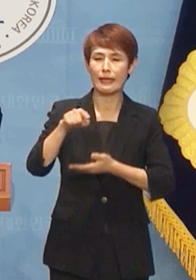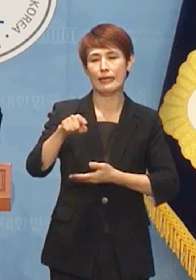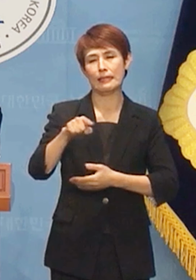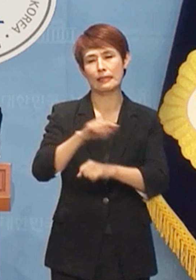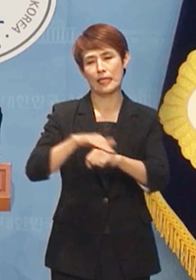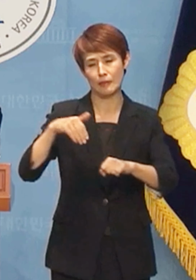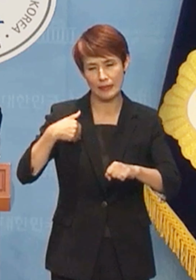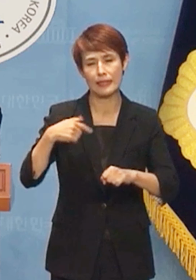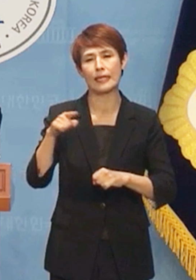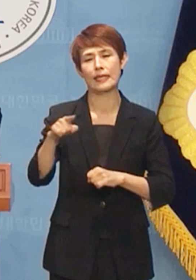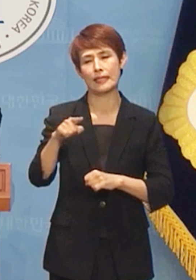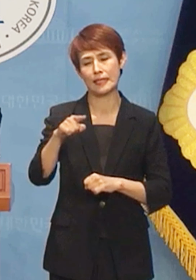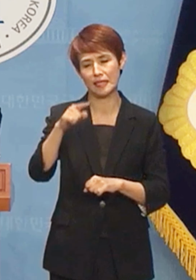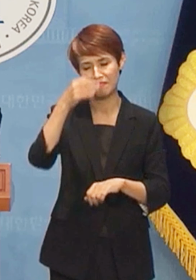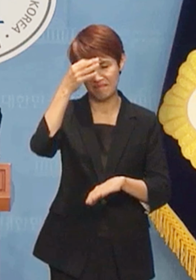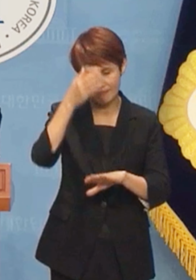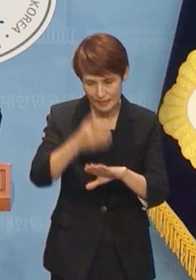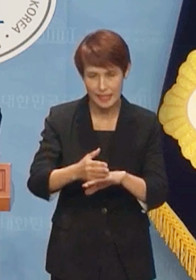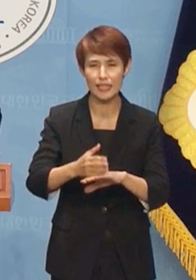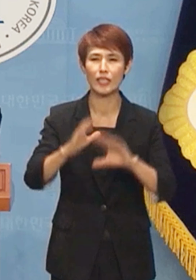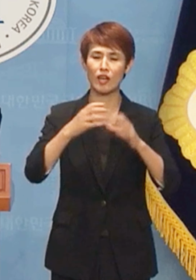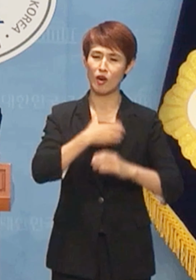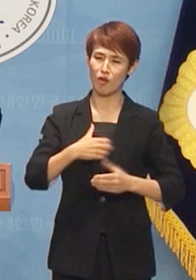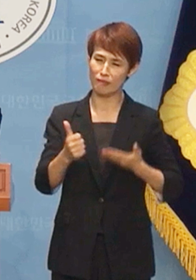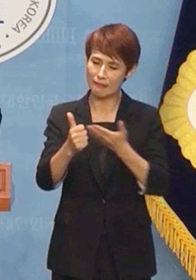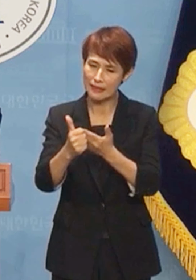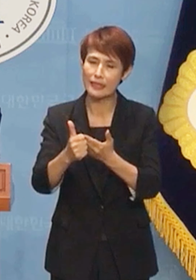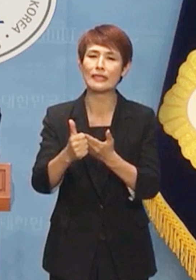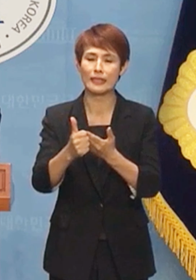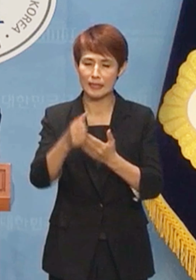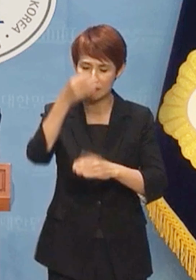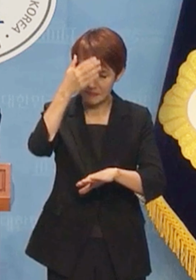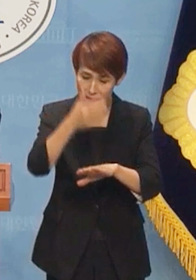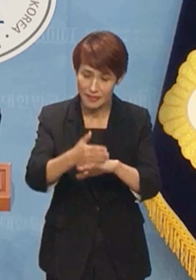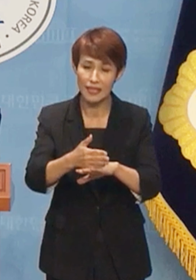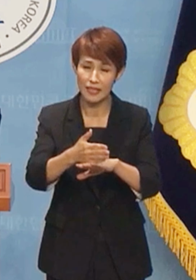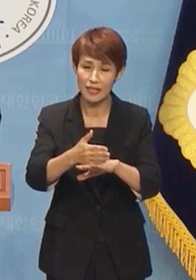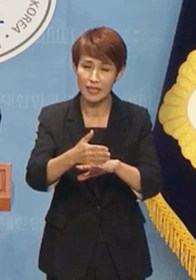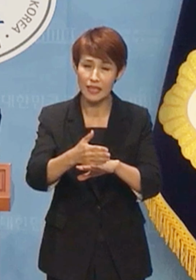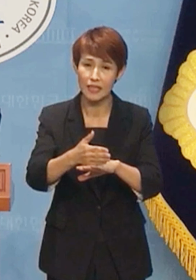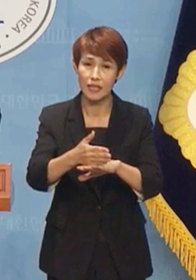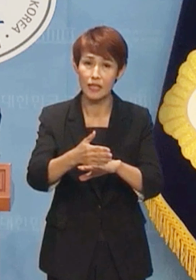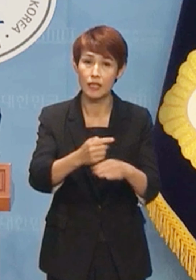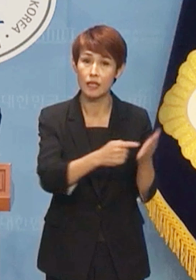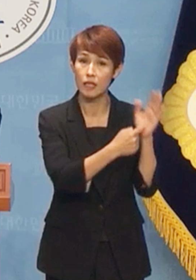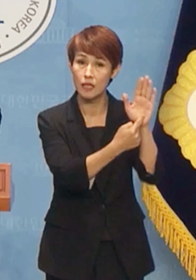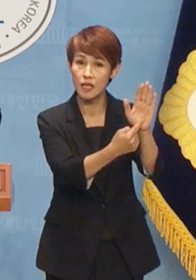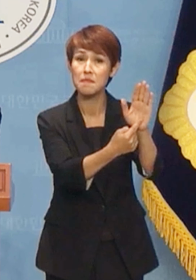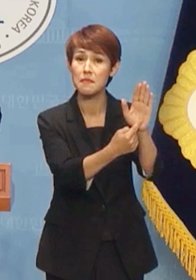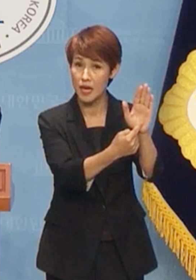아내의 현명하지 못한 처신으로 국민께 걱정 끼친 부분에 대해 사과드리고 있습니다라는